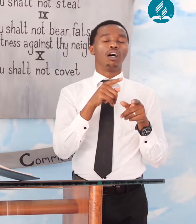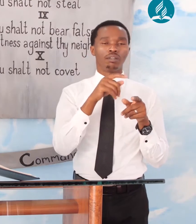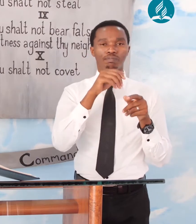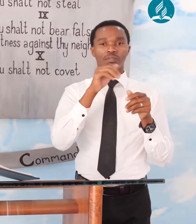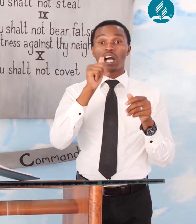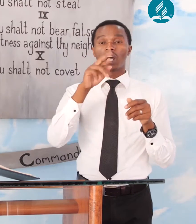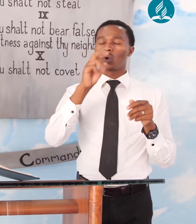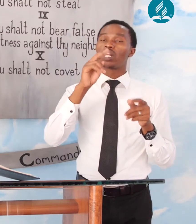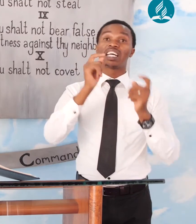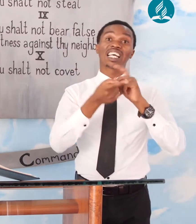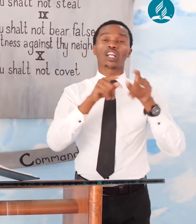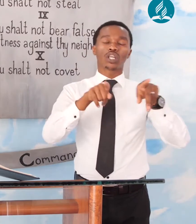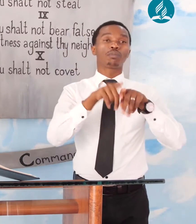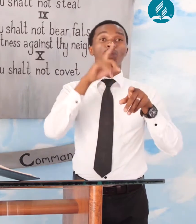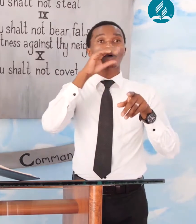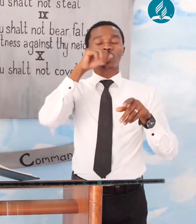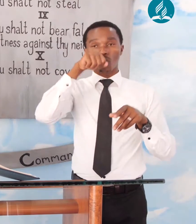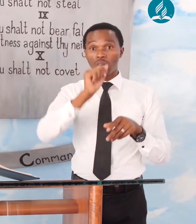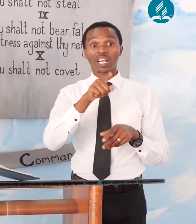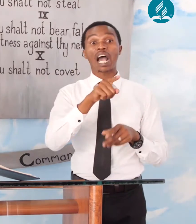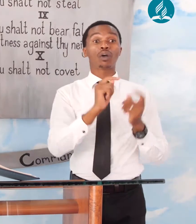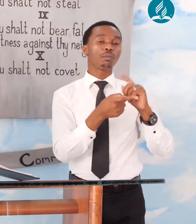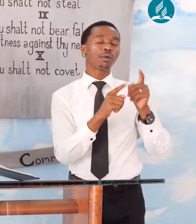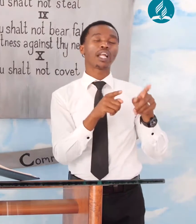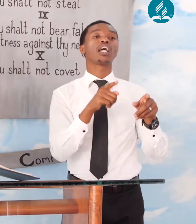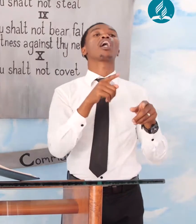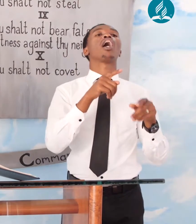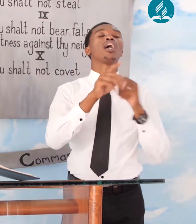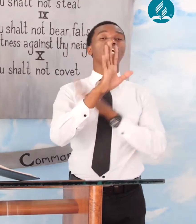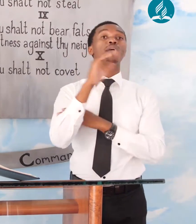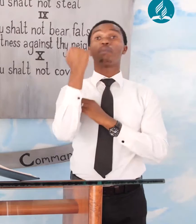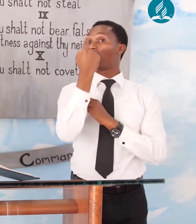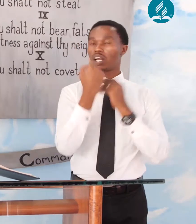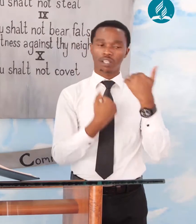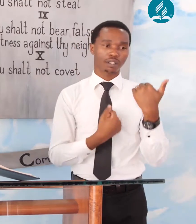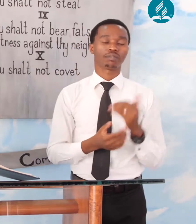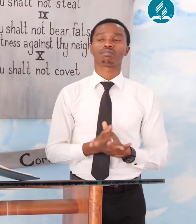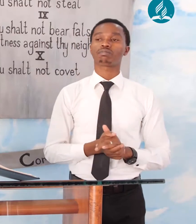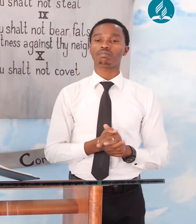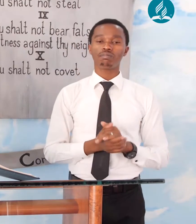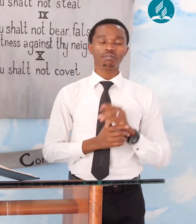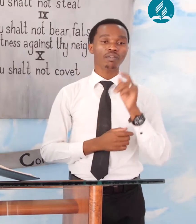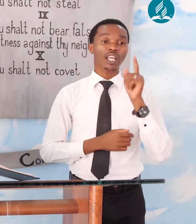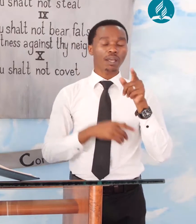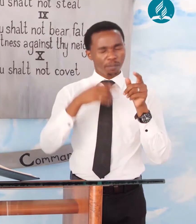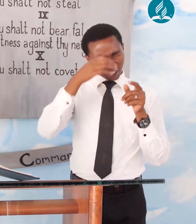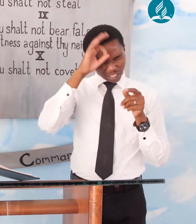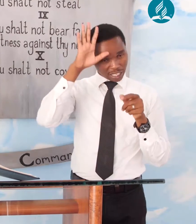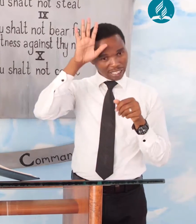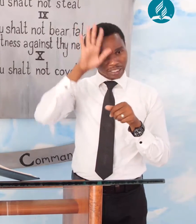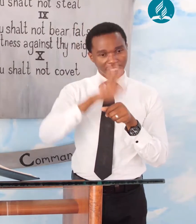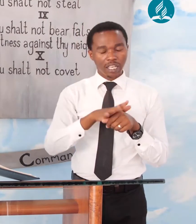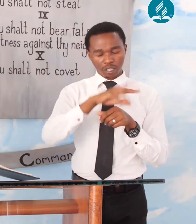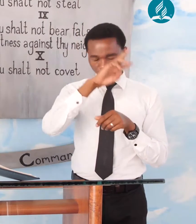nk'Imana ahangaha haratangaje cyane ni ukuvuga ngo Mose Imana yamuhaye mission